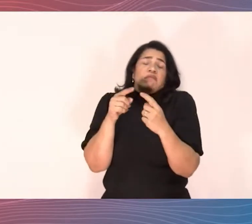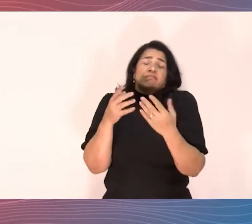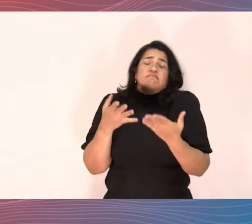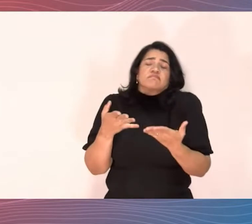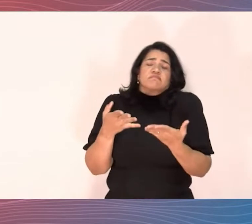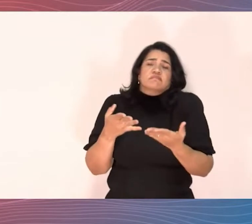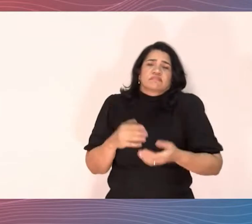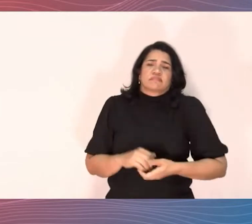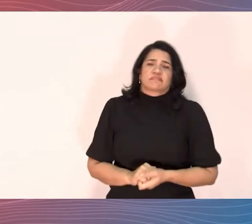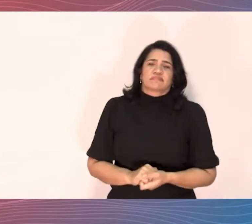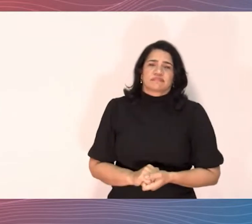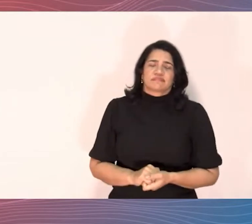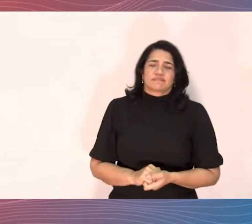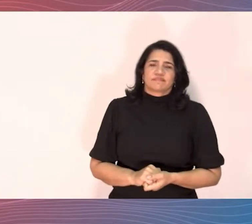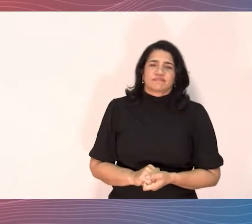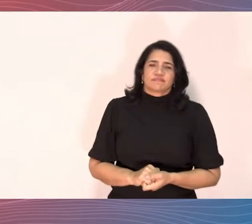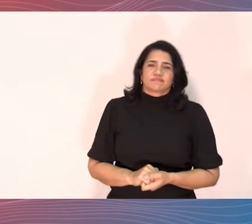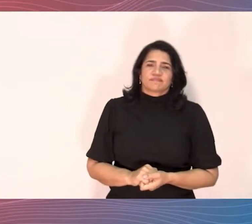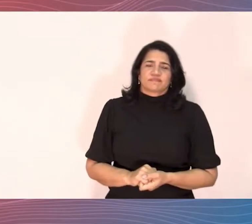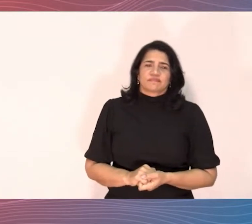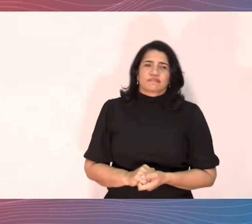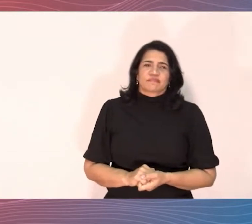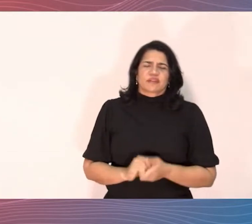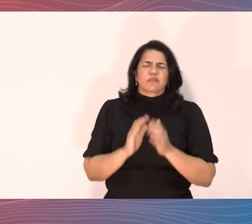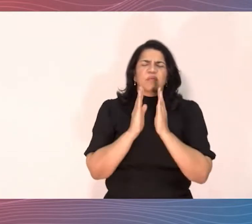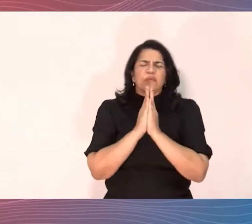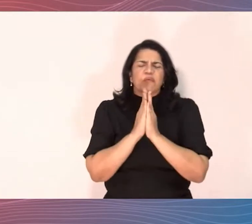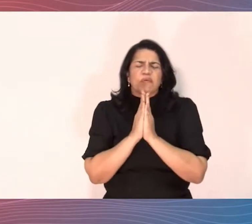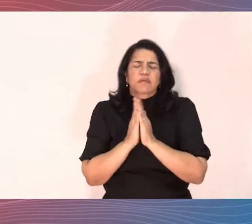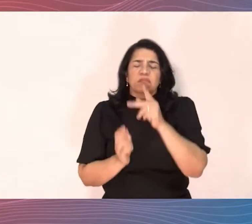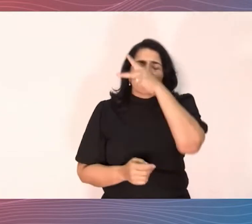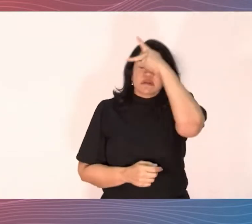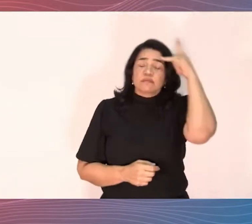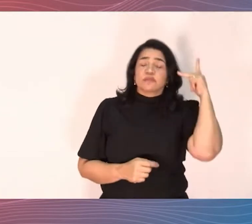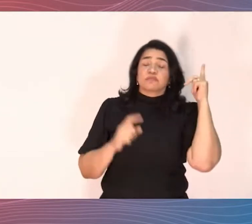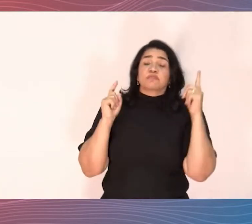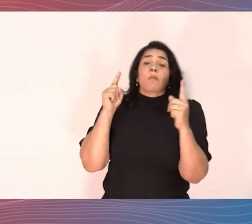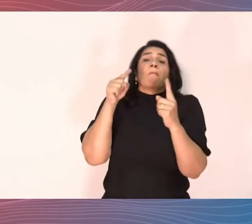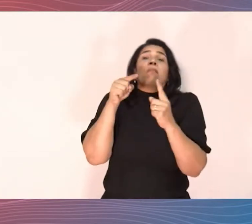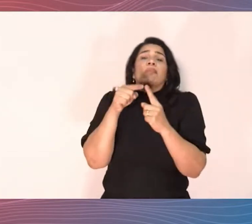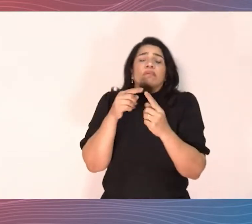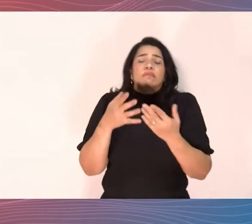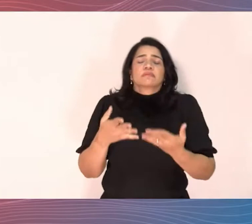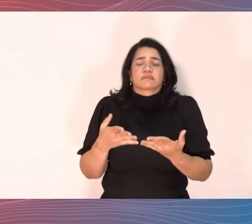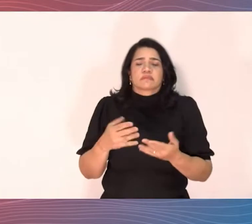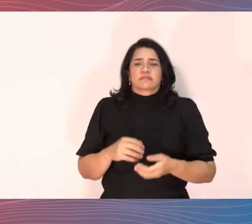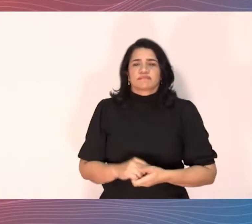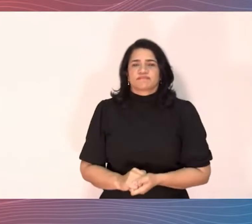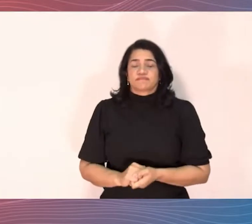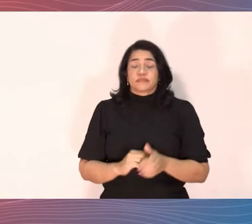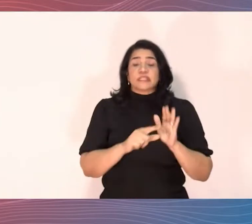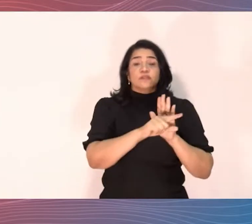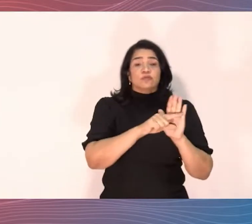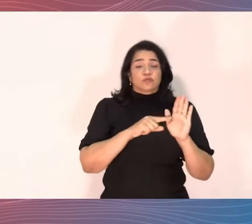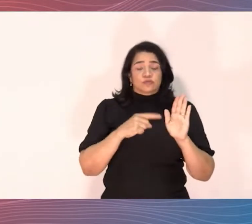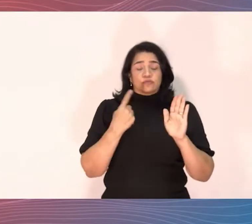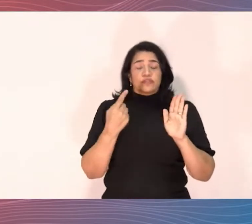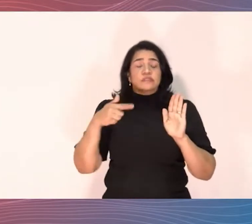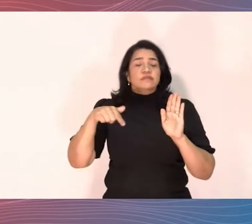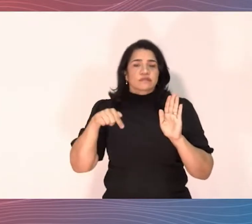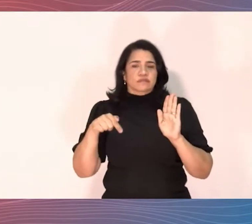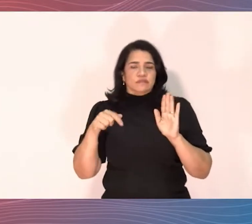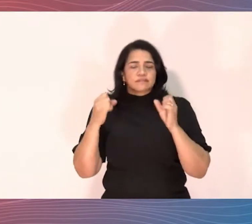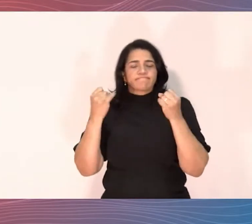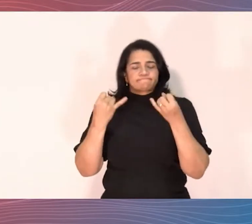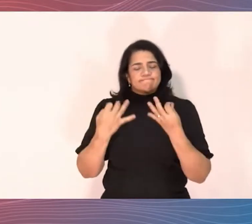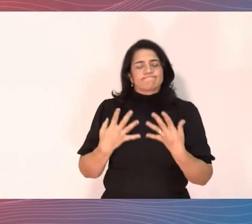quê? Vamos orar para quê? Versículo 17. Para que o Deus de nosso Senhor